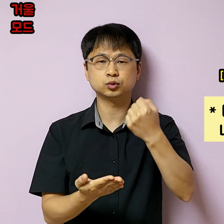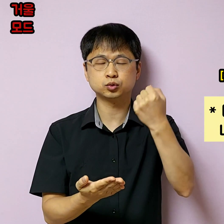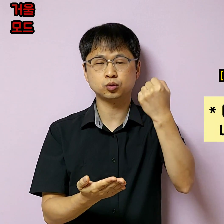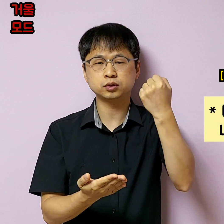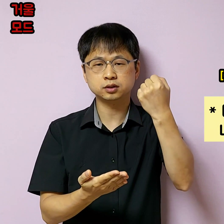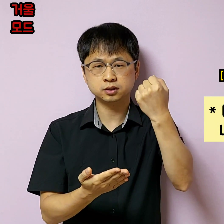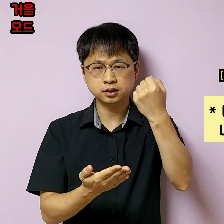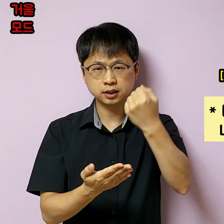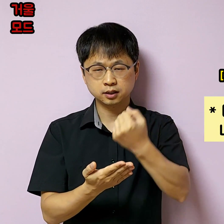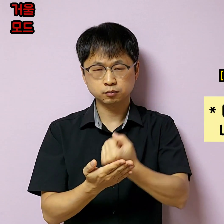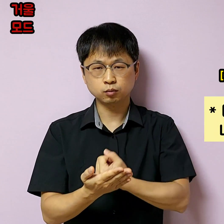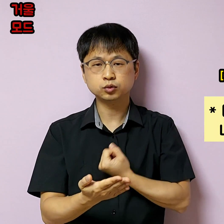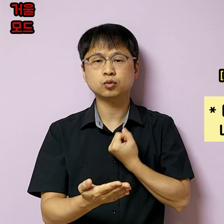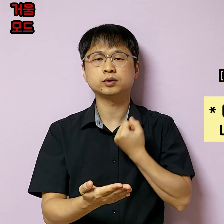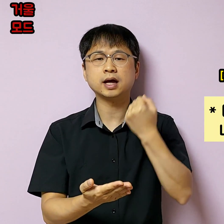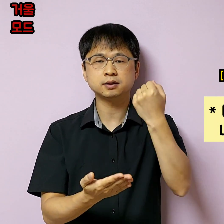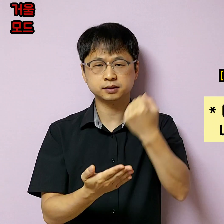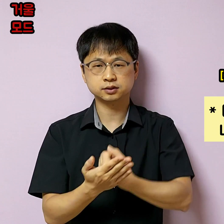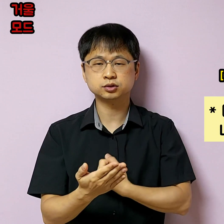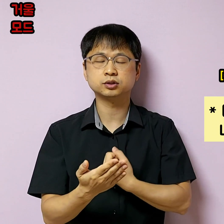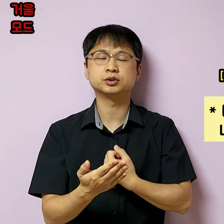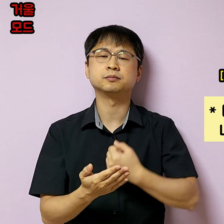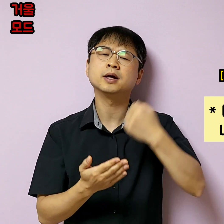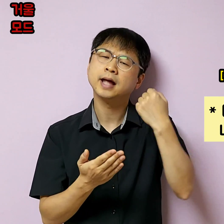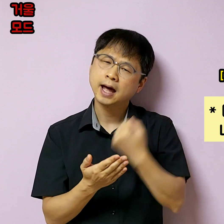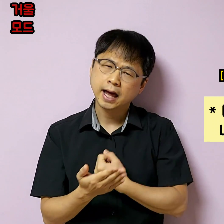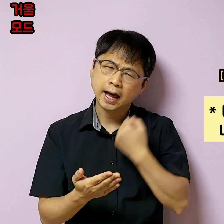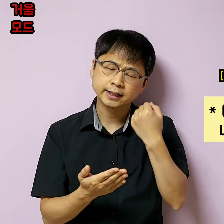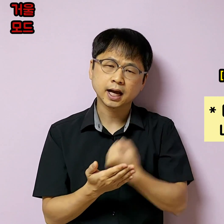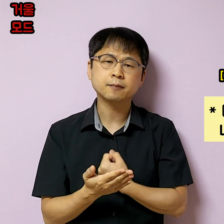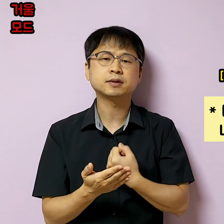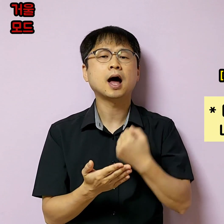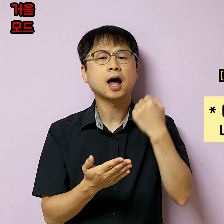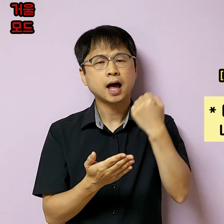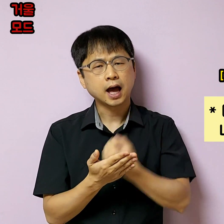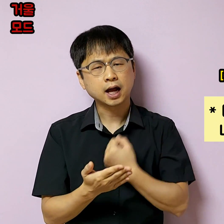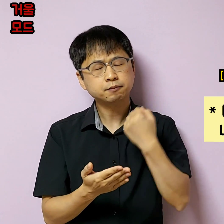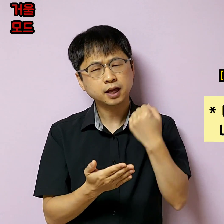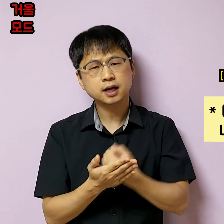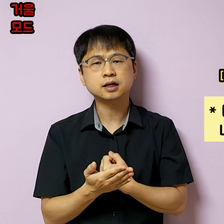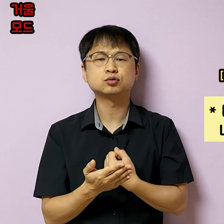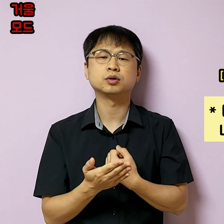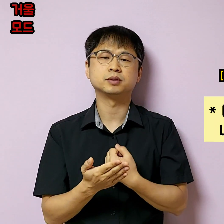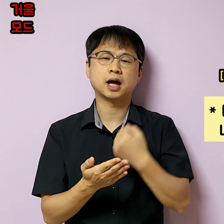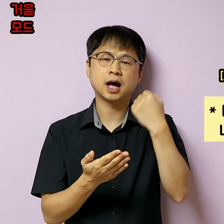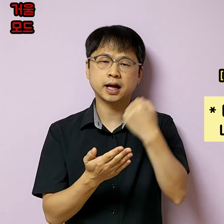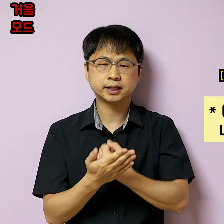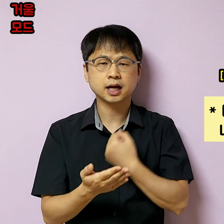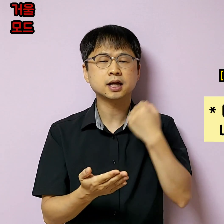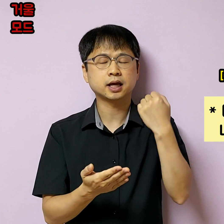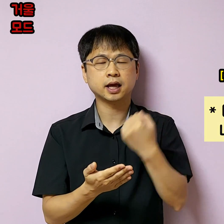오른손 손등을 몸쪽으로 당기면서 스쳐주시면 안타깝다, 아깝다라는 수어입니다.